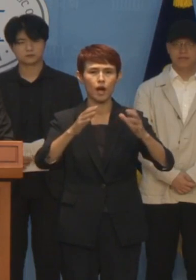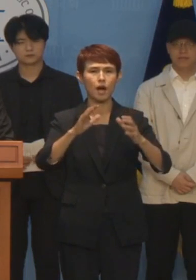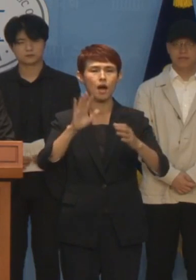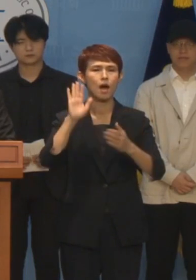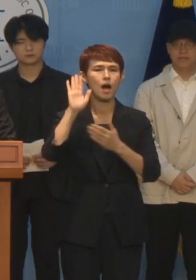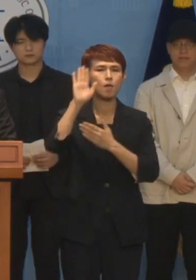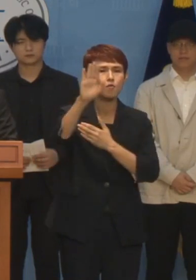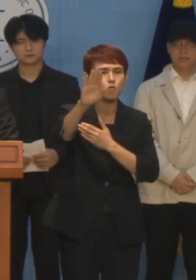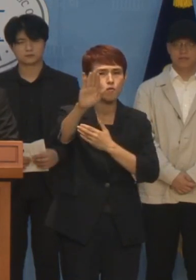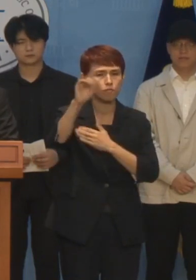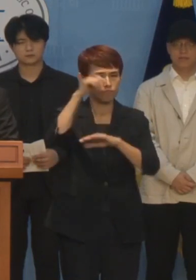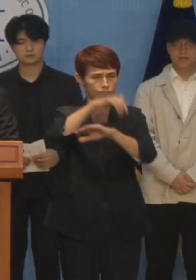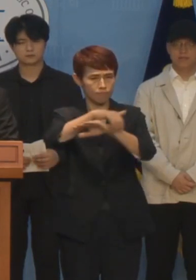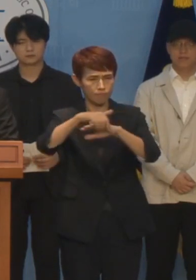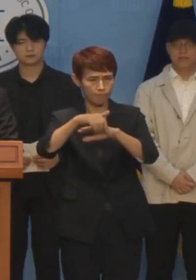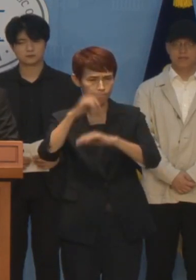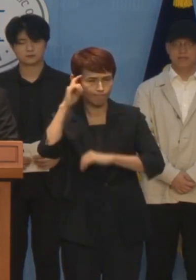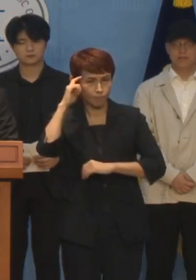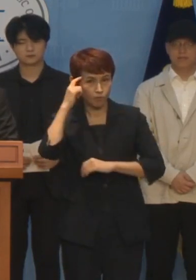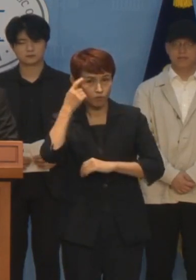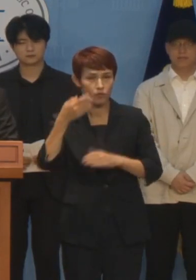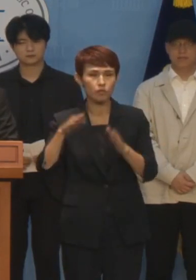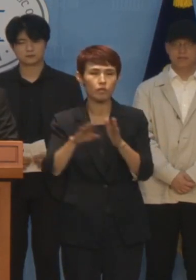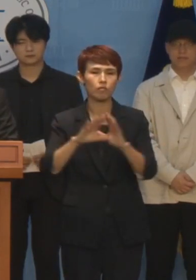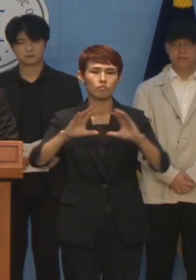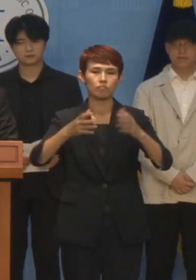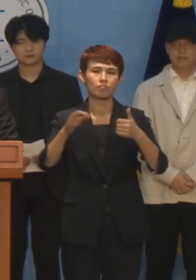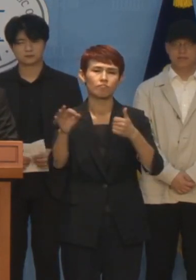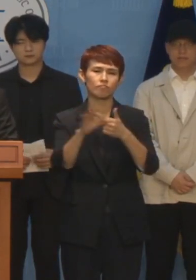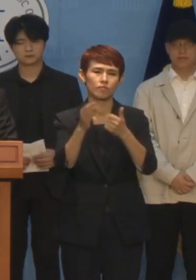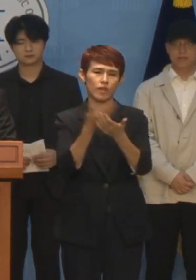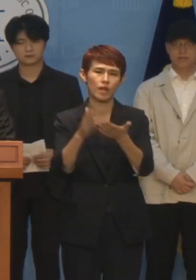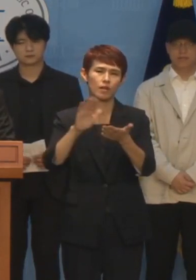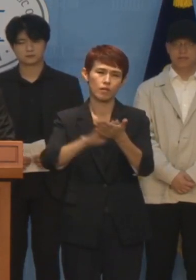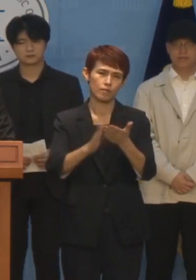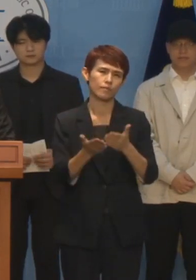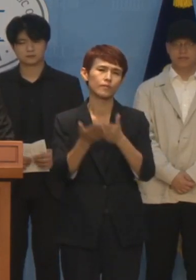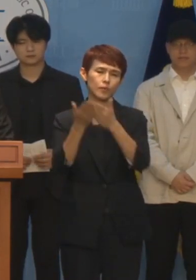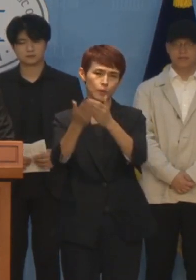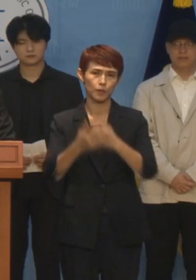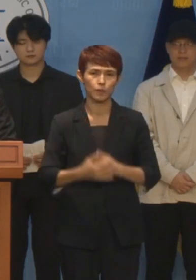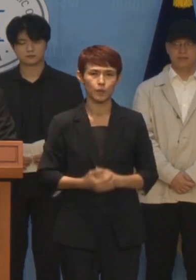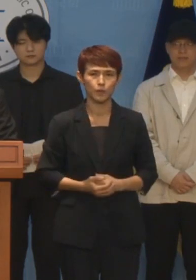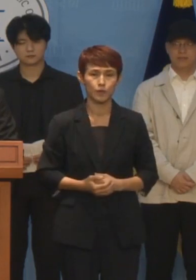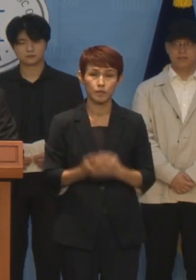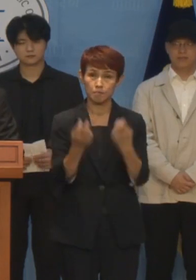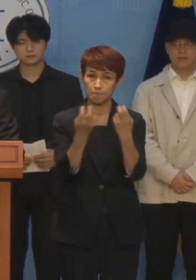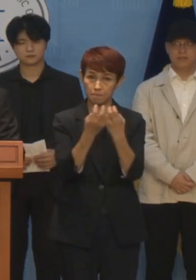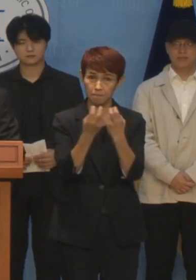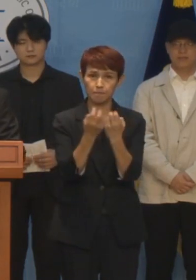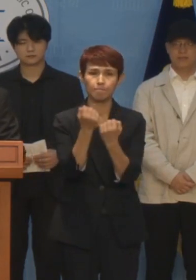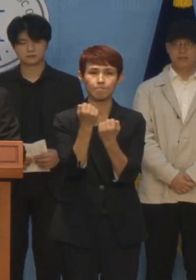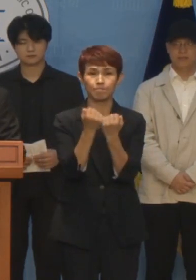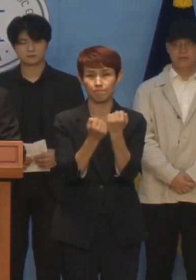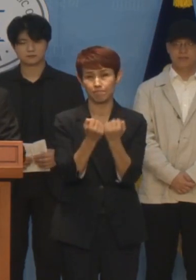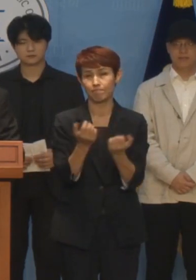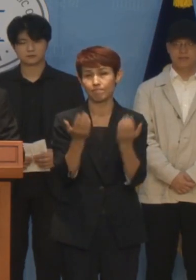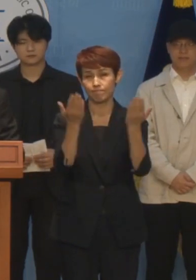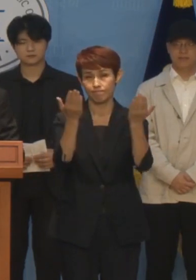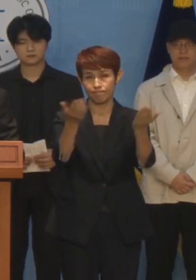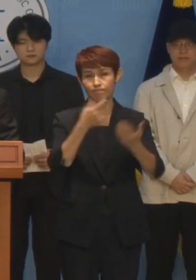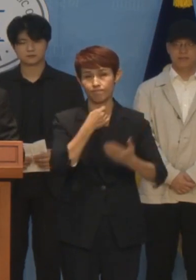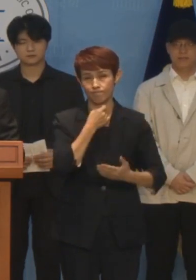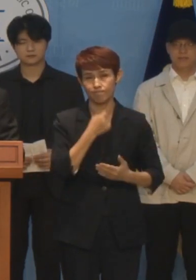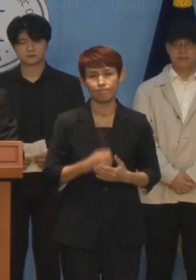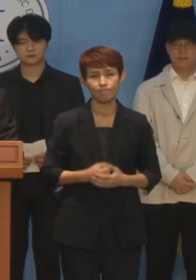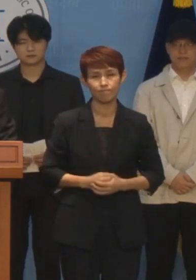대계만을 생각하며 연금 개혁을 이루어가면 좋겠습니다. 그 방안에 대해 짧은 식견이지만